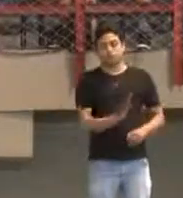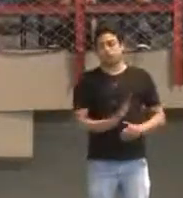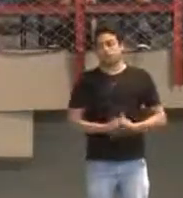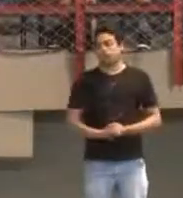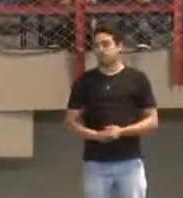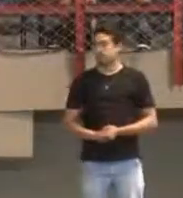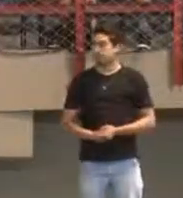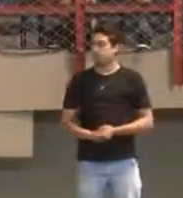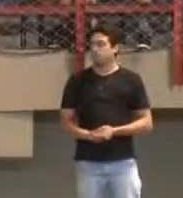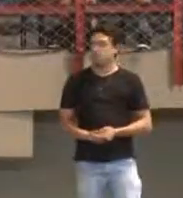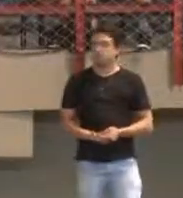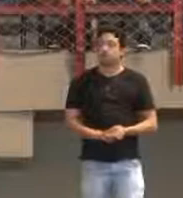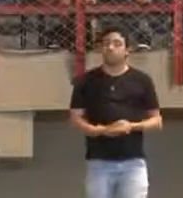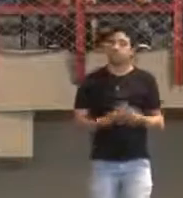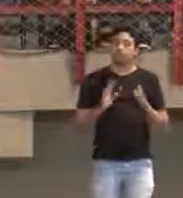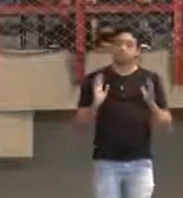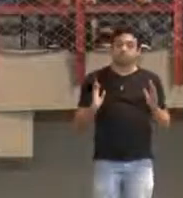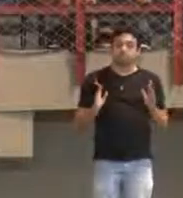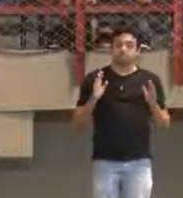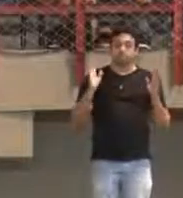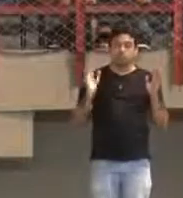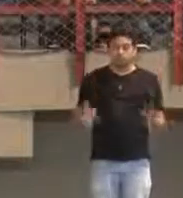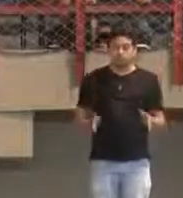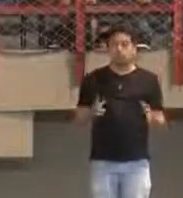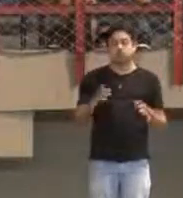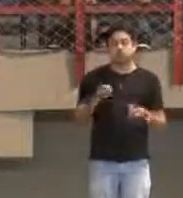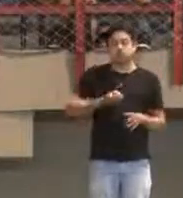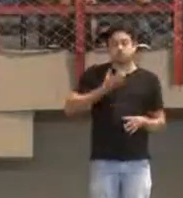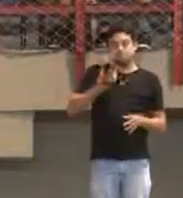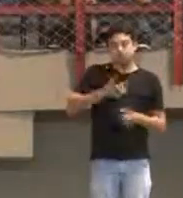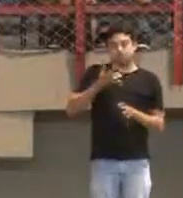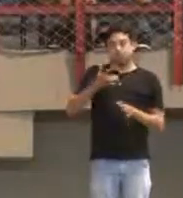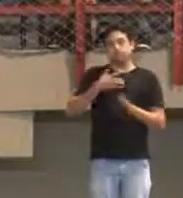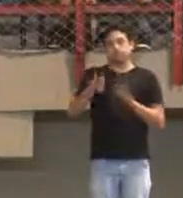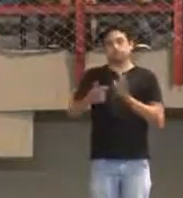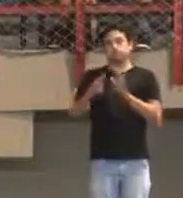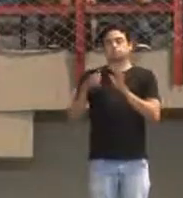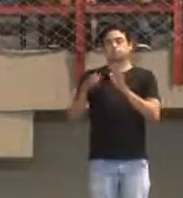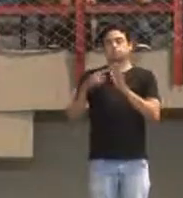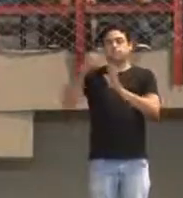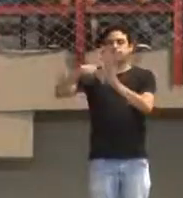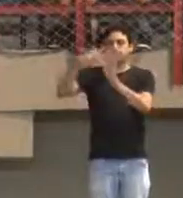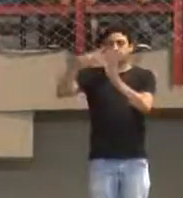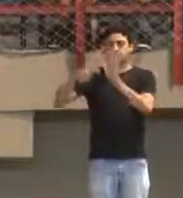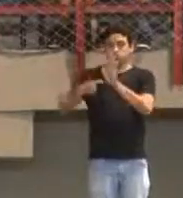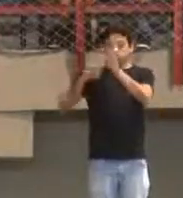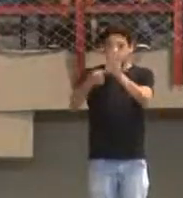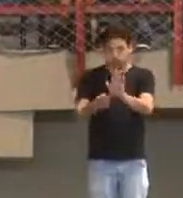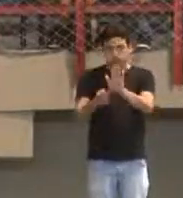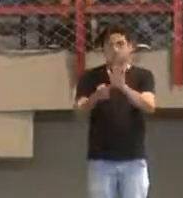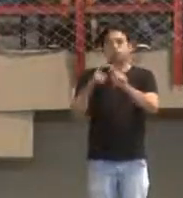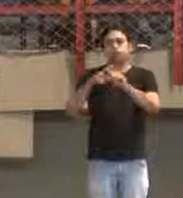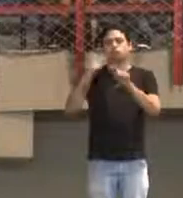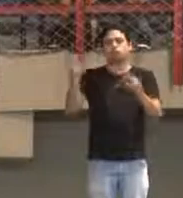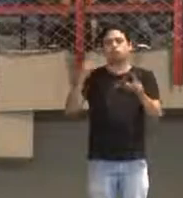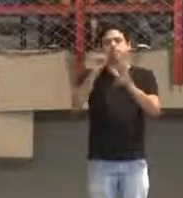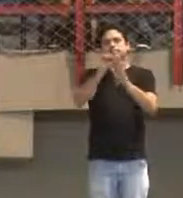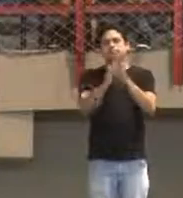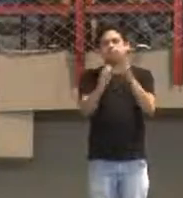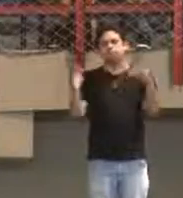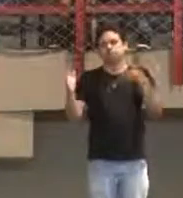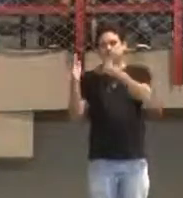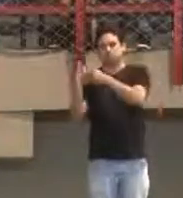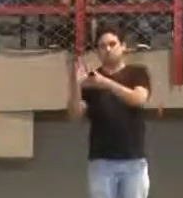Seguindo. Poesia simbolista ou decadentista. Poesia simbolista é do final do século, é